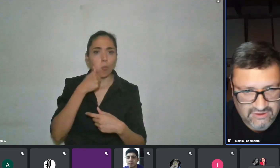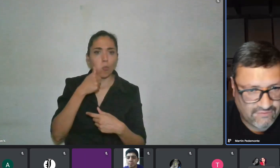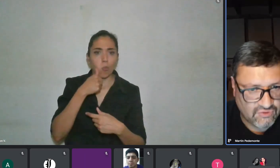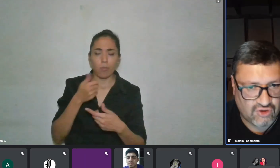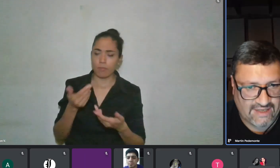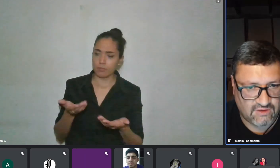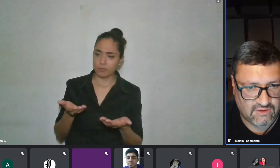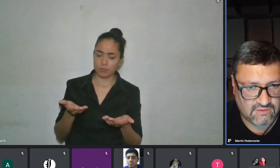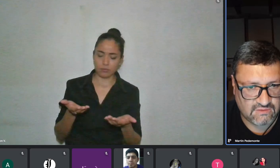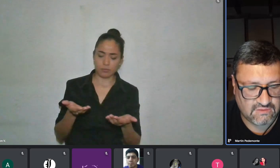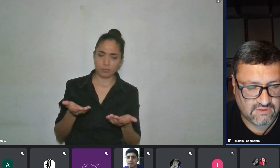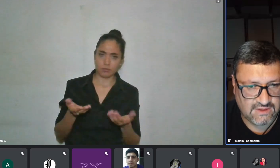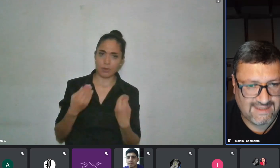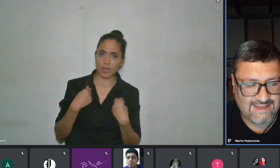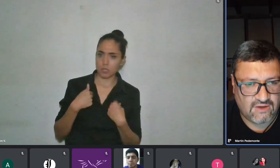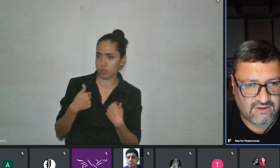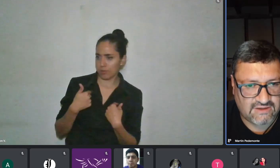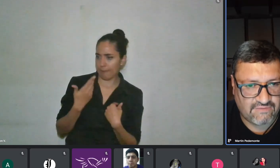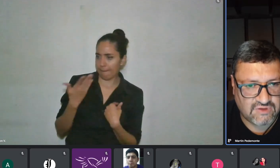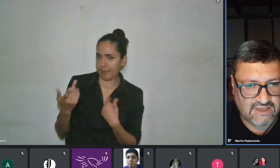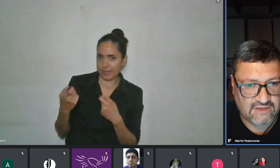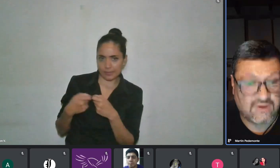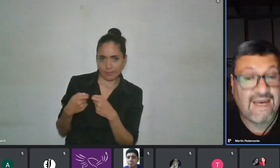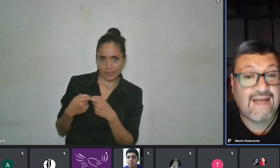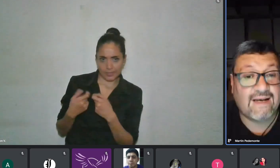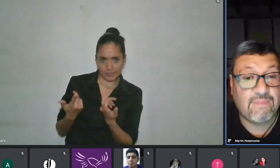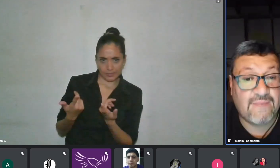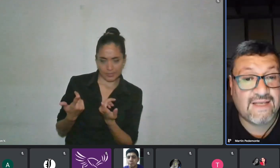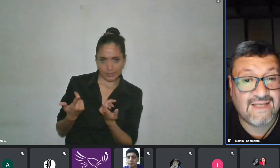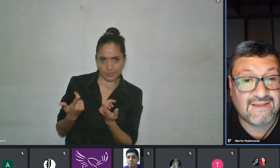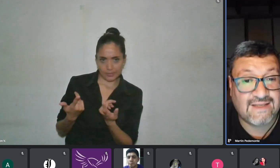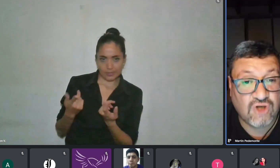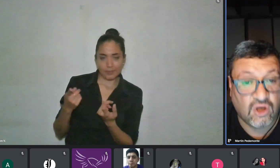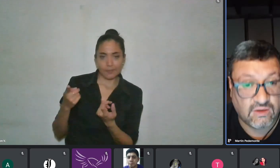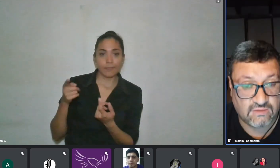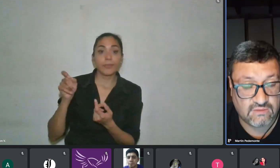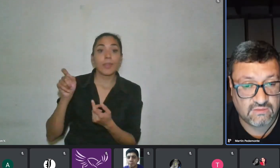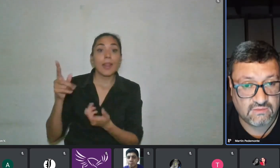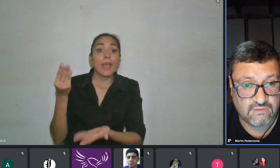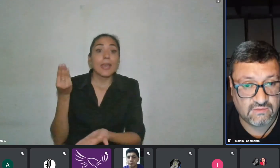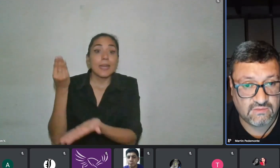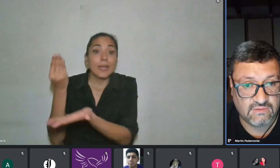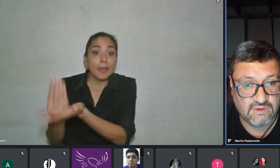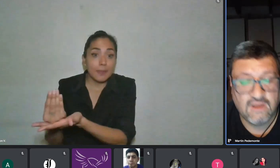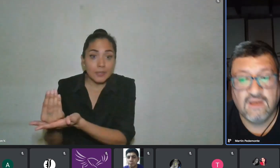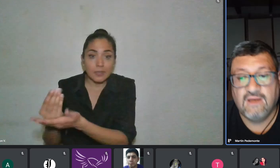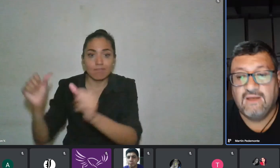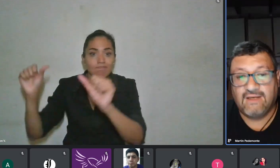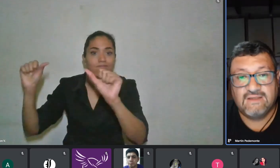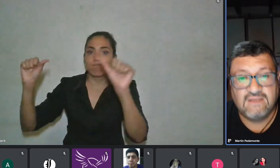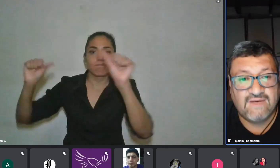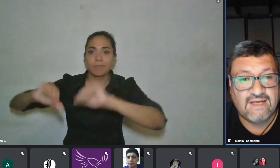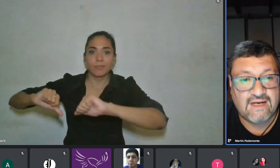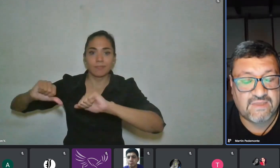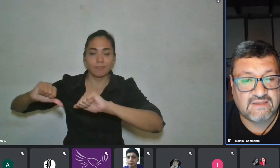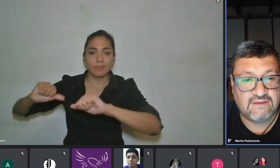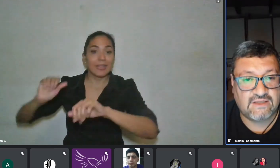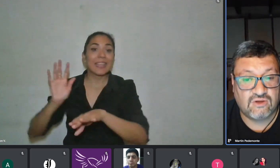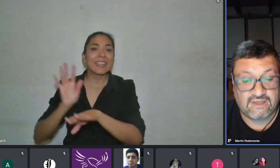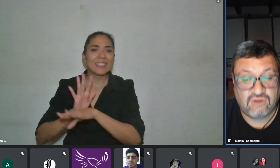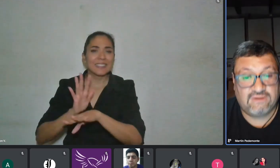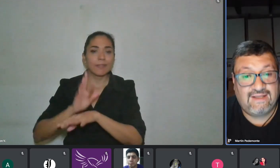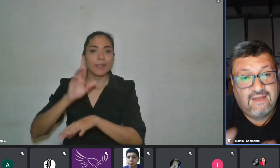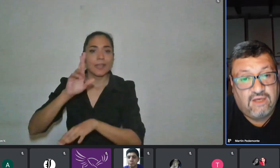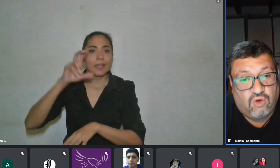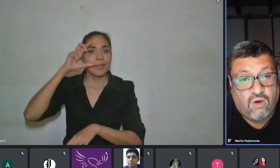algo que no está funcionando? ¿Qué es lo que no está funcionando? La representación. ¿Qué significa la